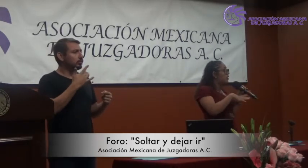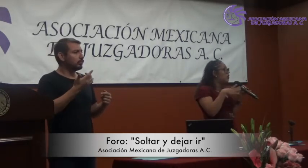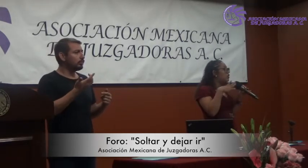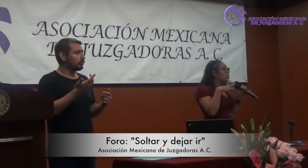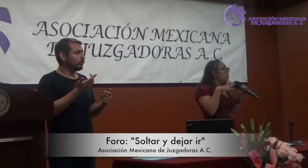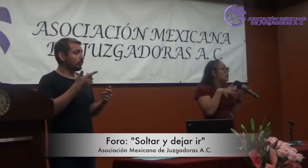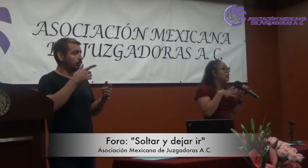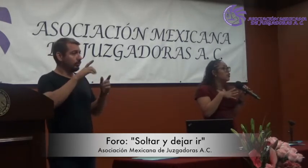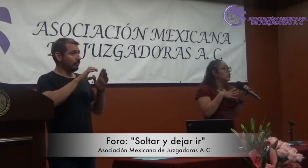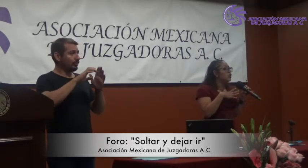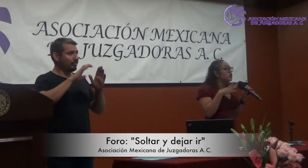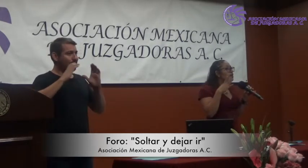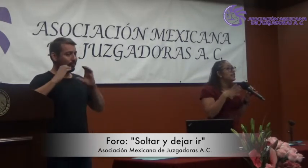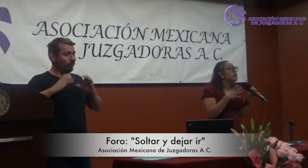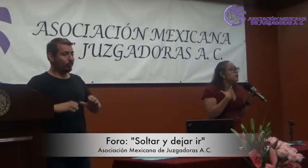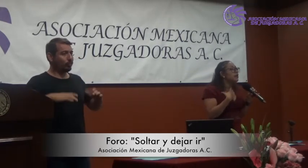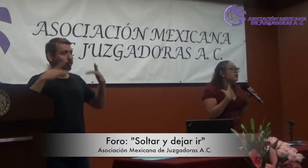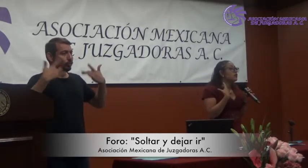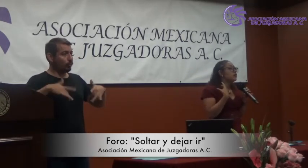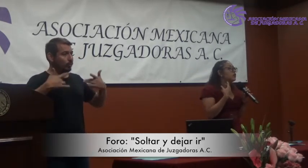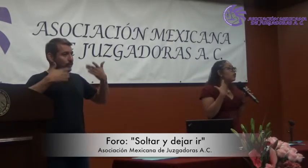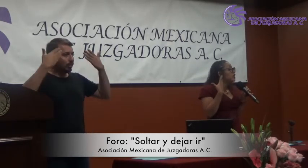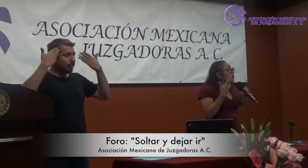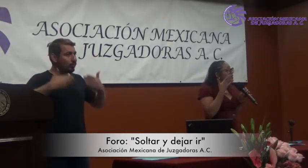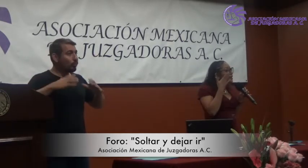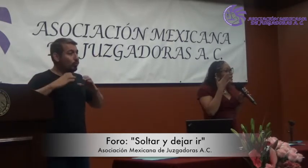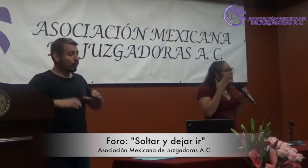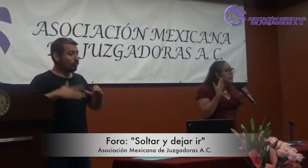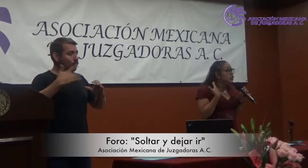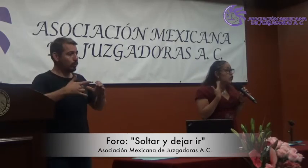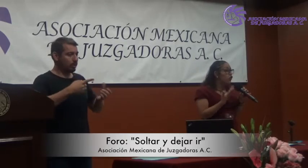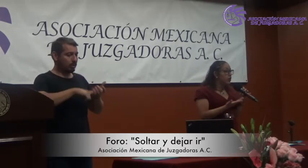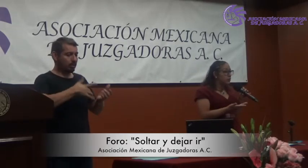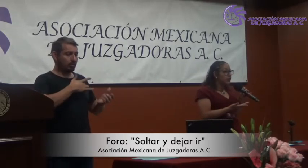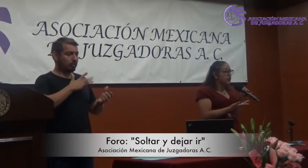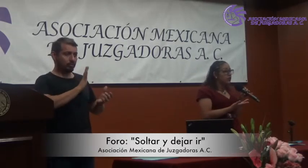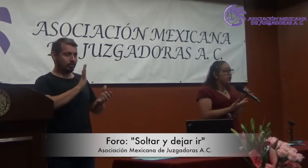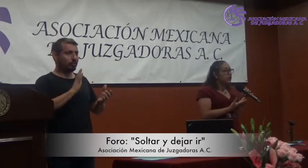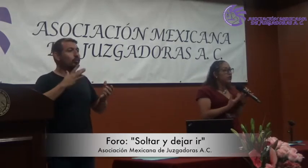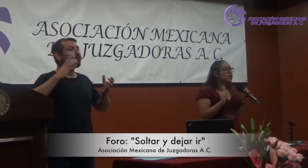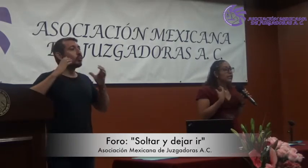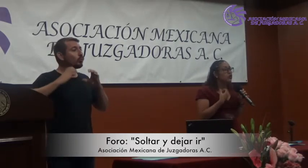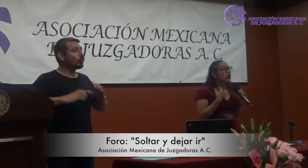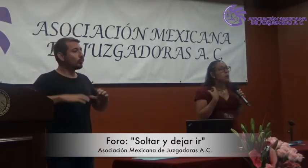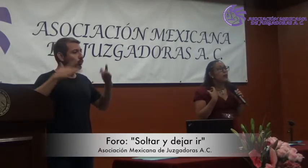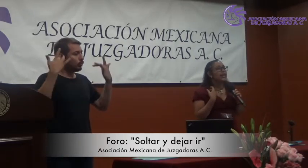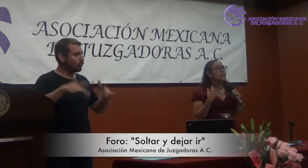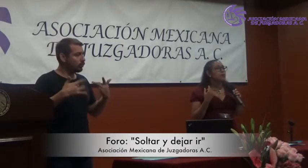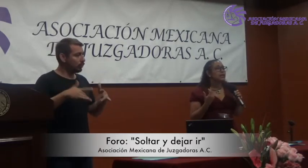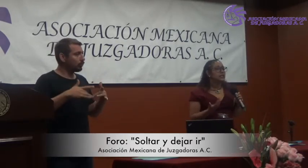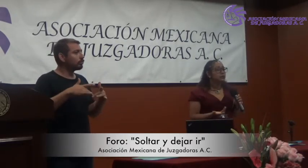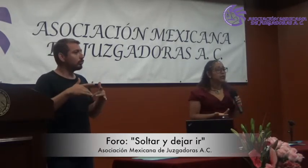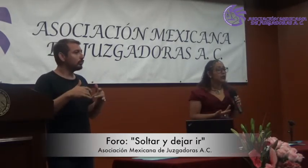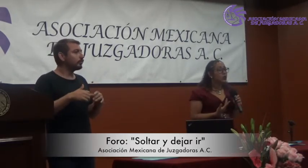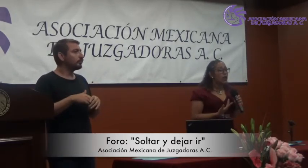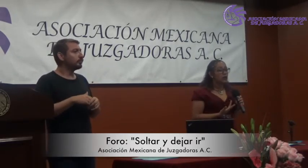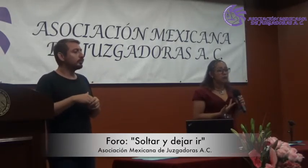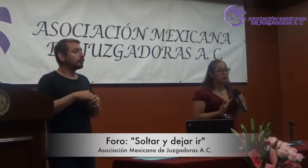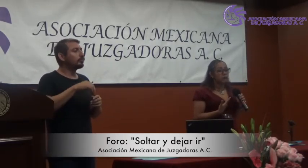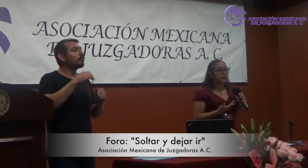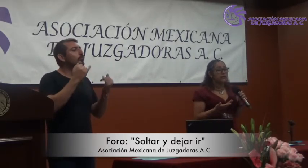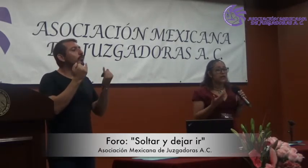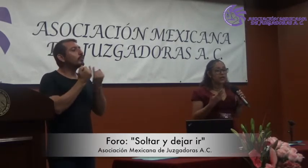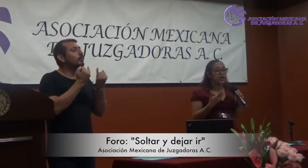componente físico, el dolor, y también otra parte que es el sufrimiento, que tiene un componente más